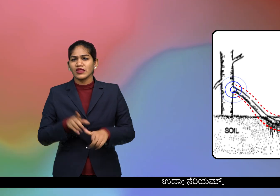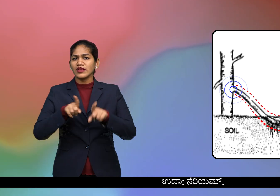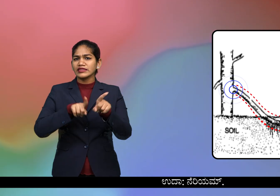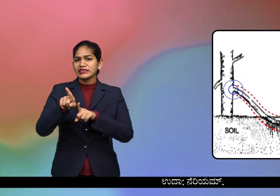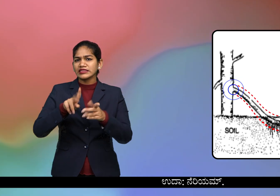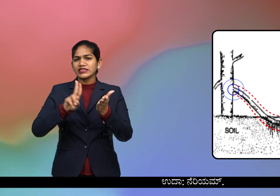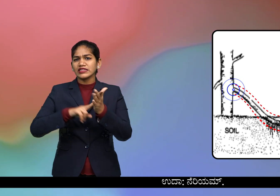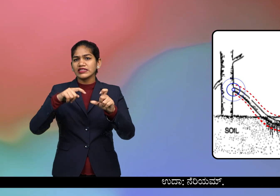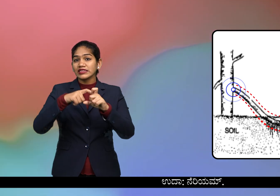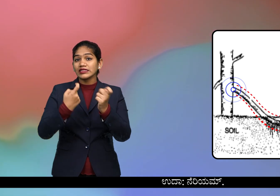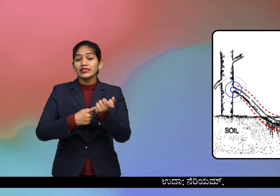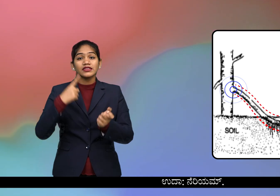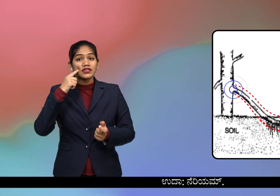ಉದಾಹರಣೆಗೆ ನೇರಿಯಂ.